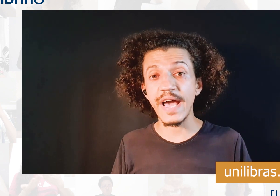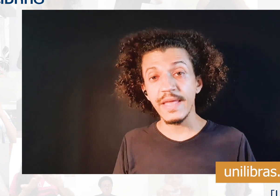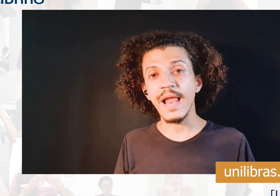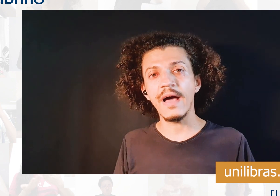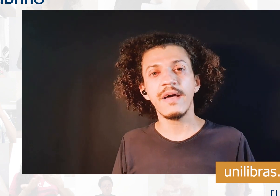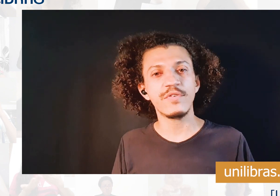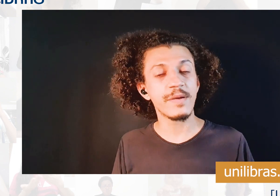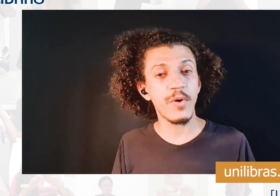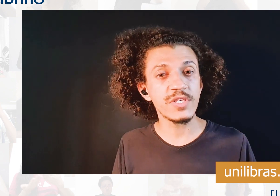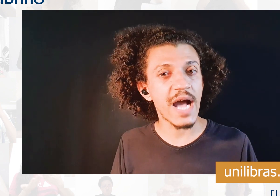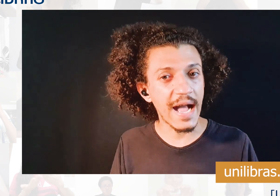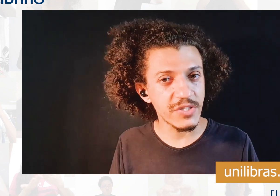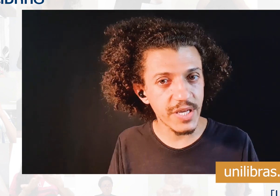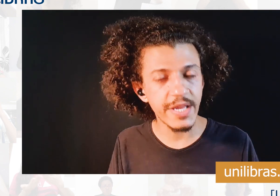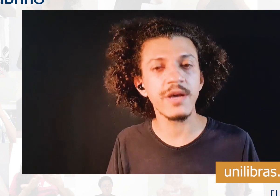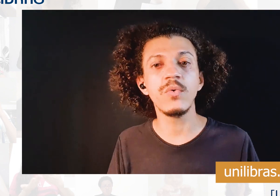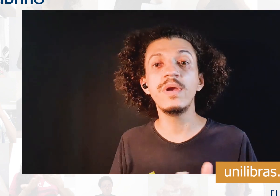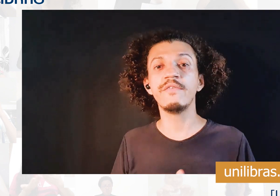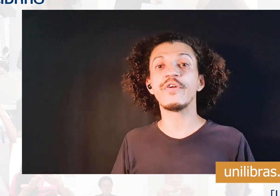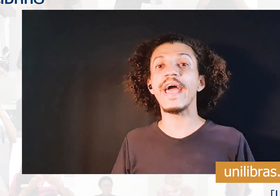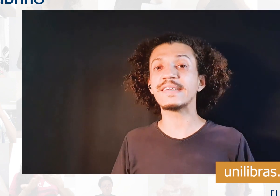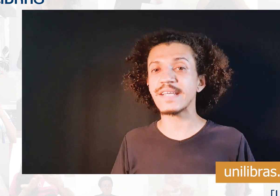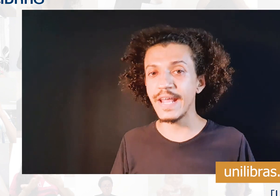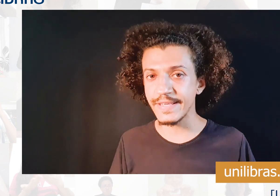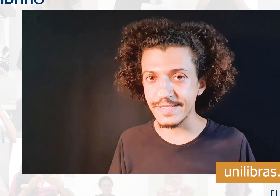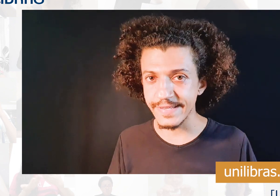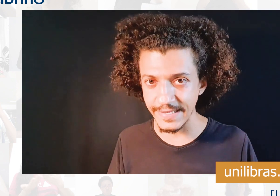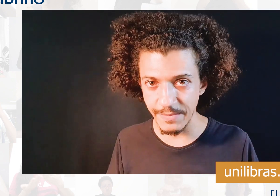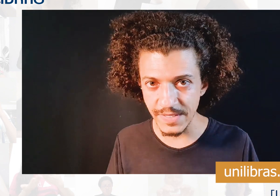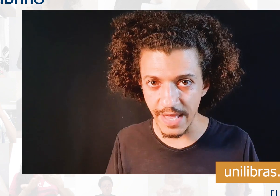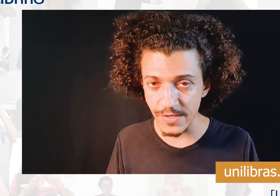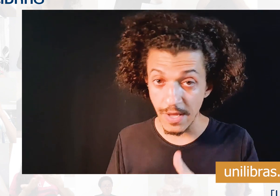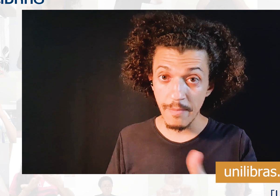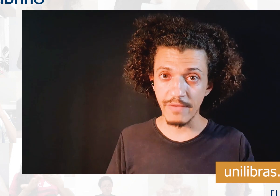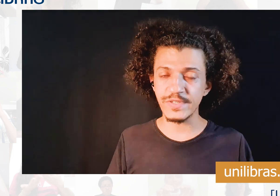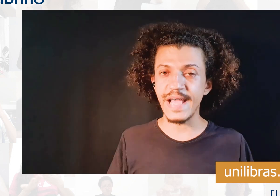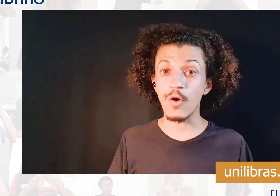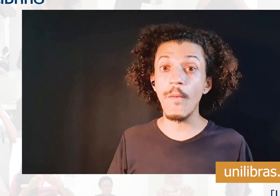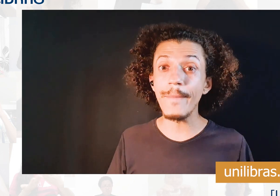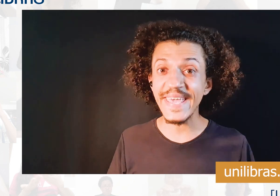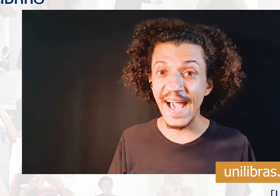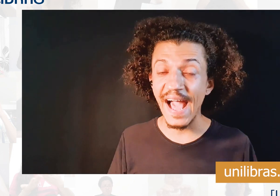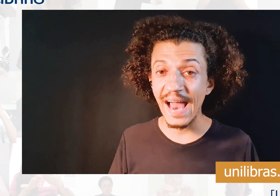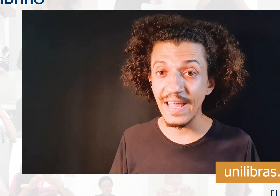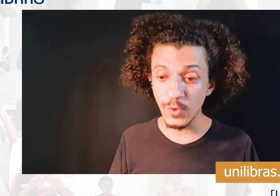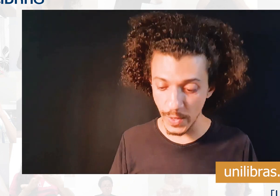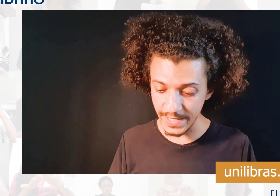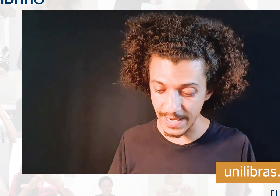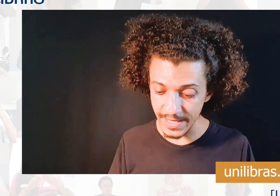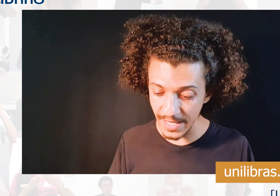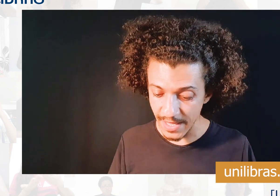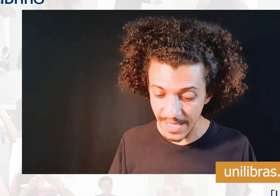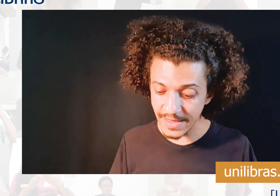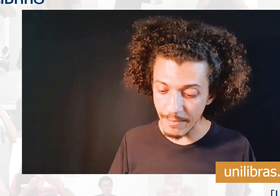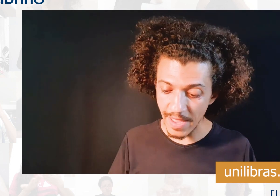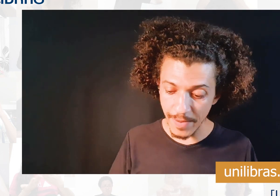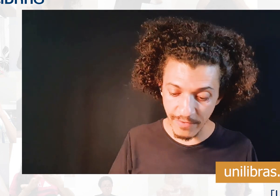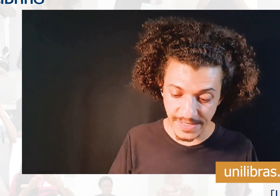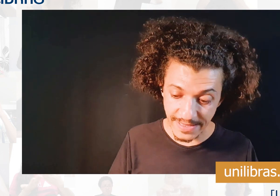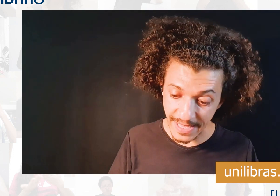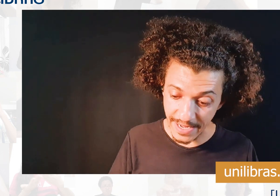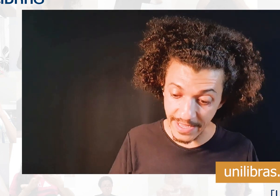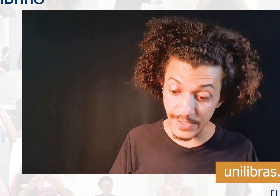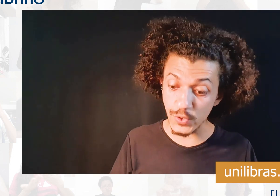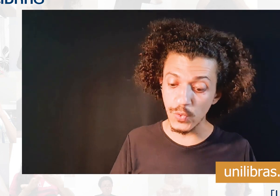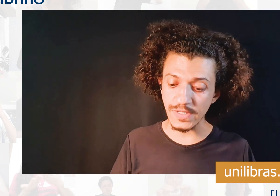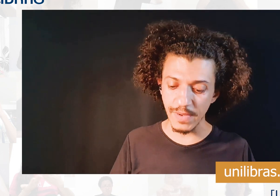o nosso site e lá você pode adquirir o livro Escrita de Sinais Sem Mistérios para você acompanhar a leitura dele aqui e também para